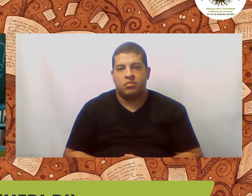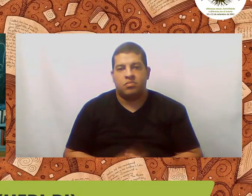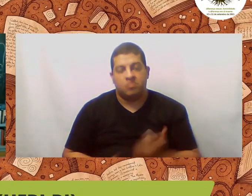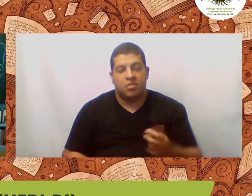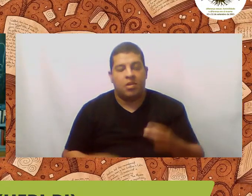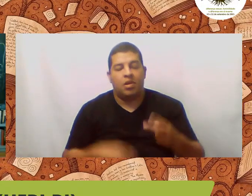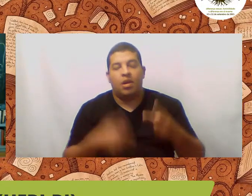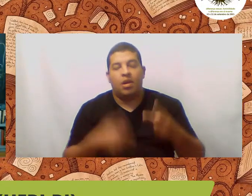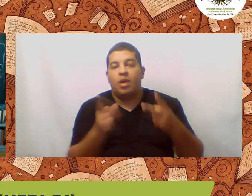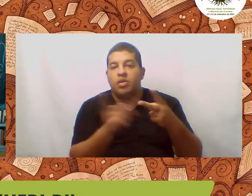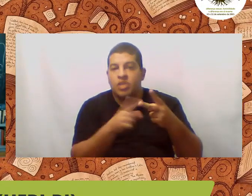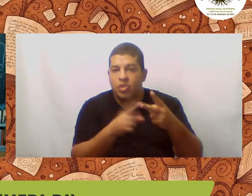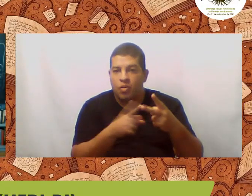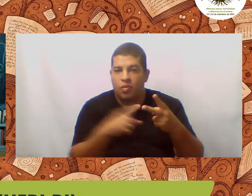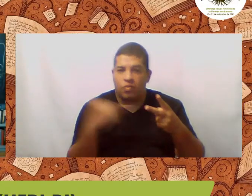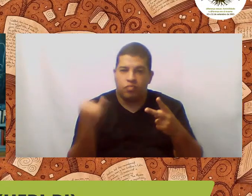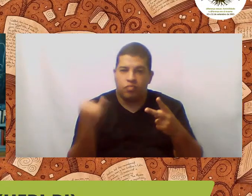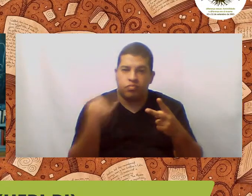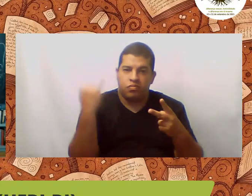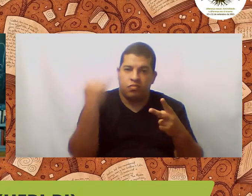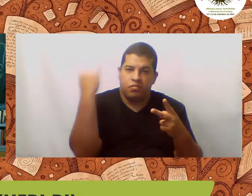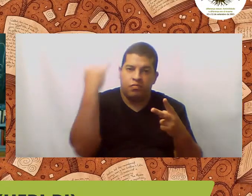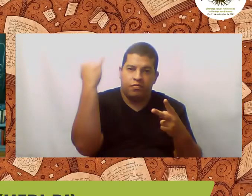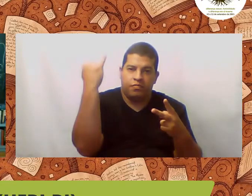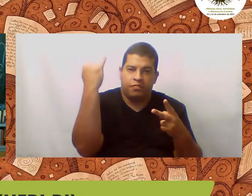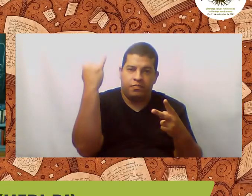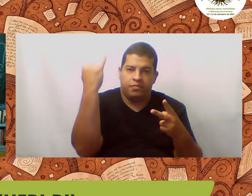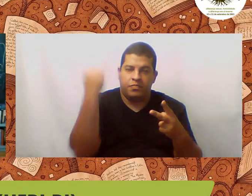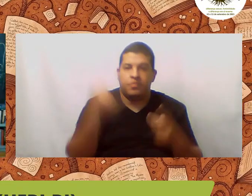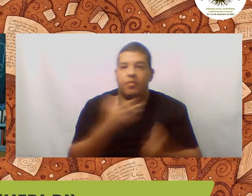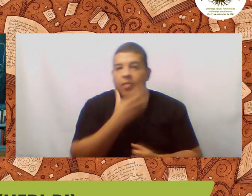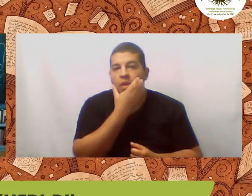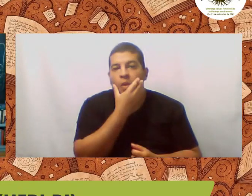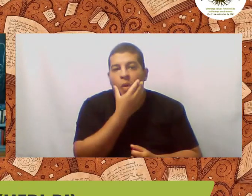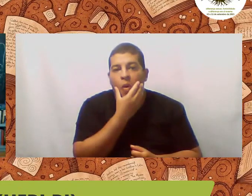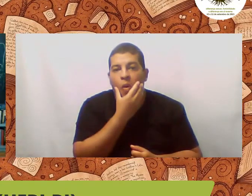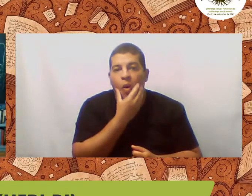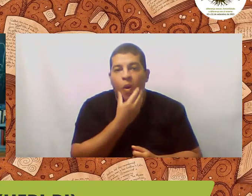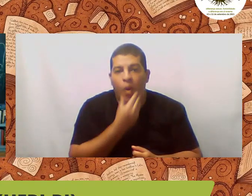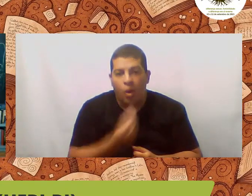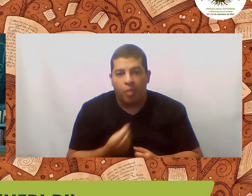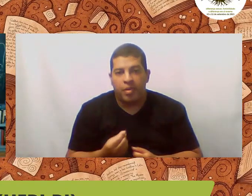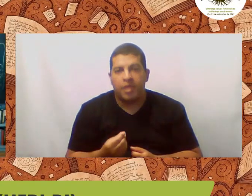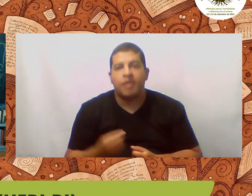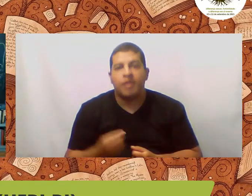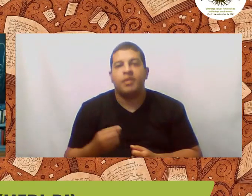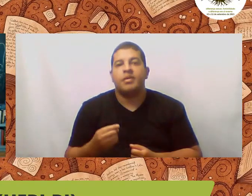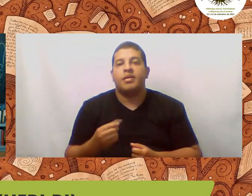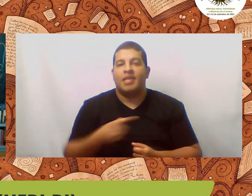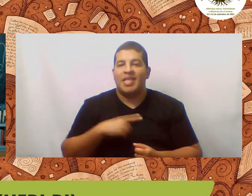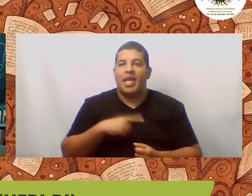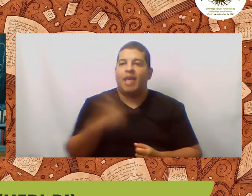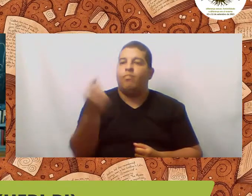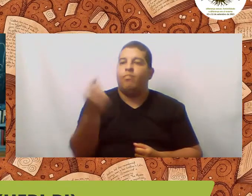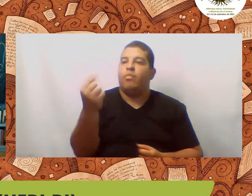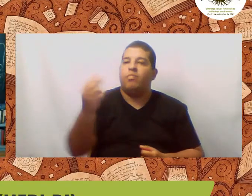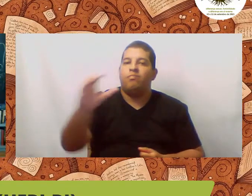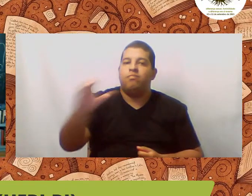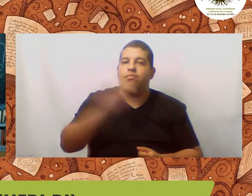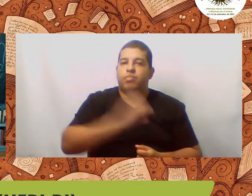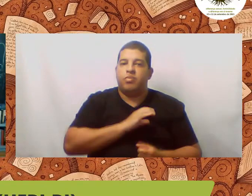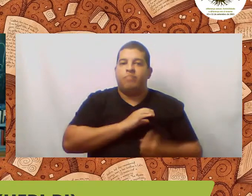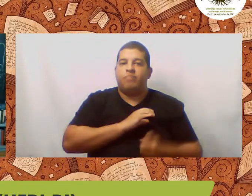aspecto importante, os homens teriam melhor nível salarial do que as mulheres. Né?